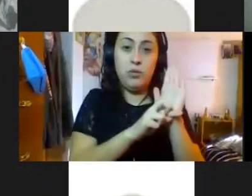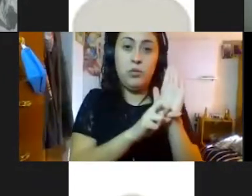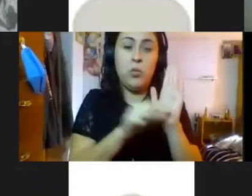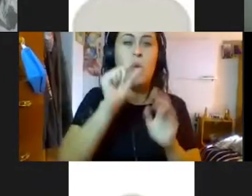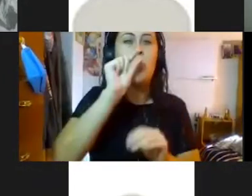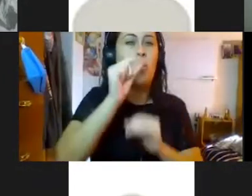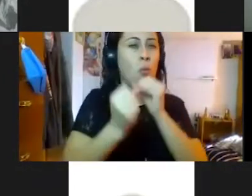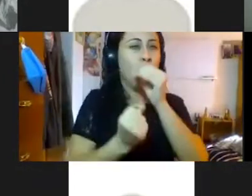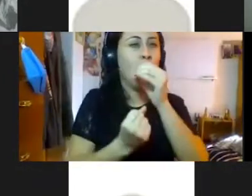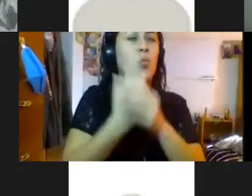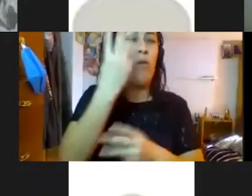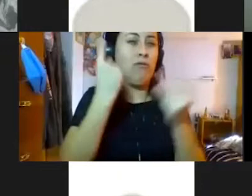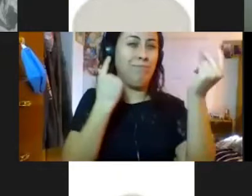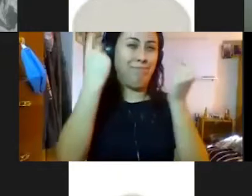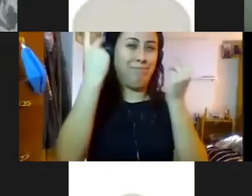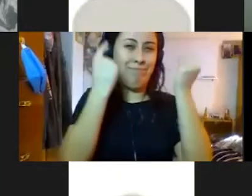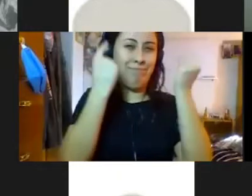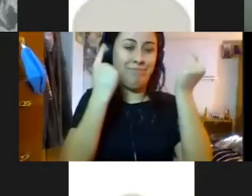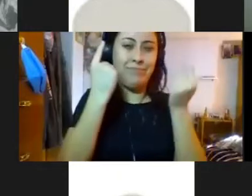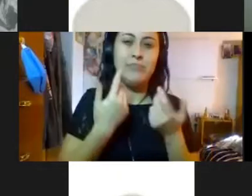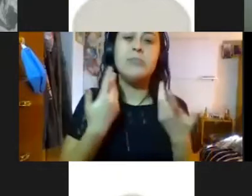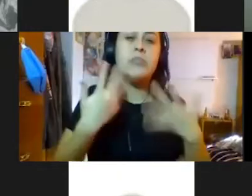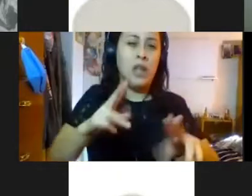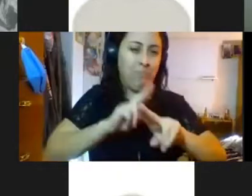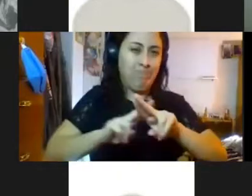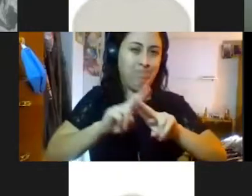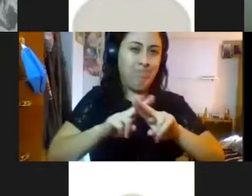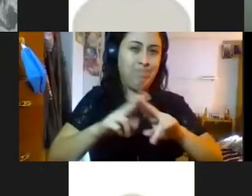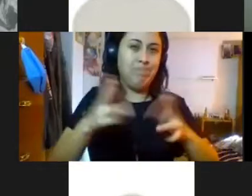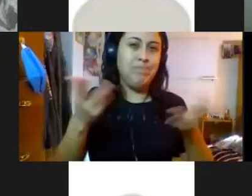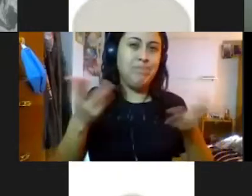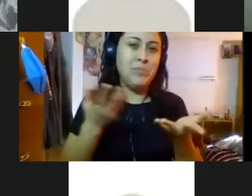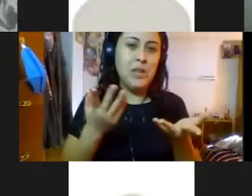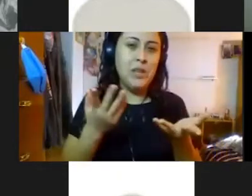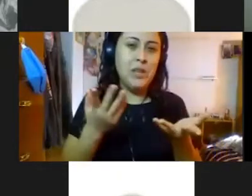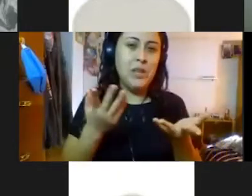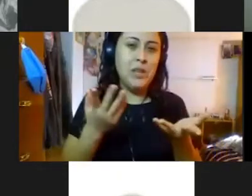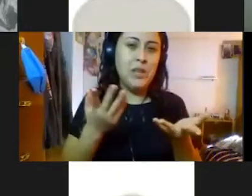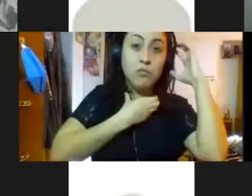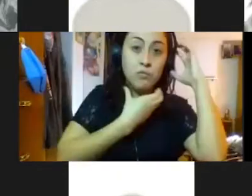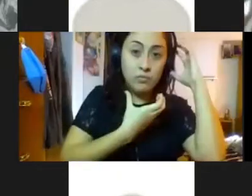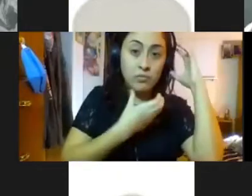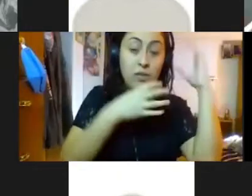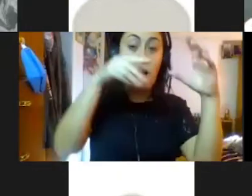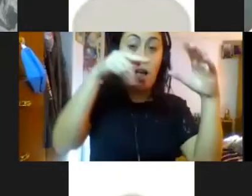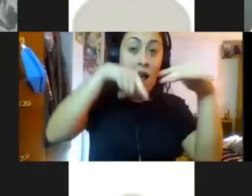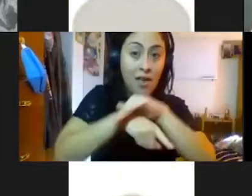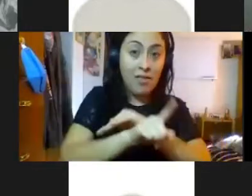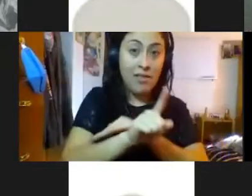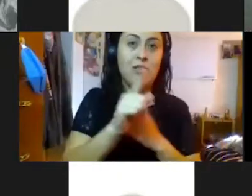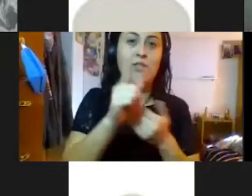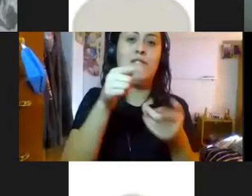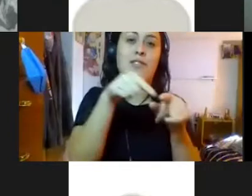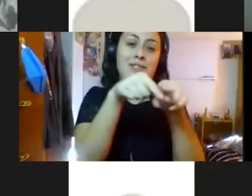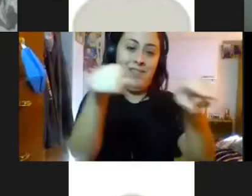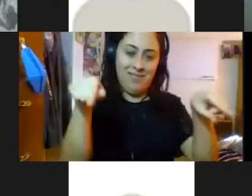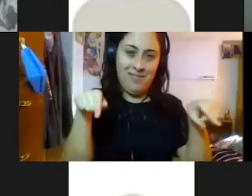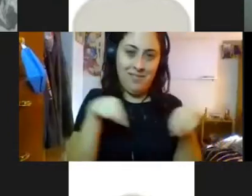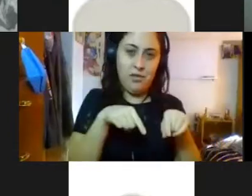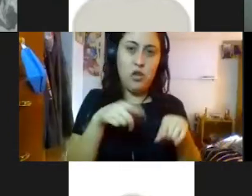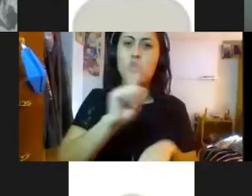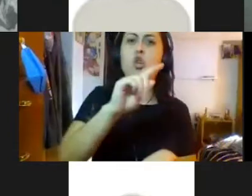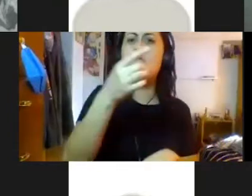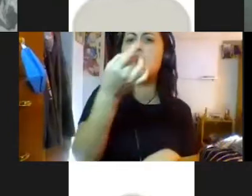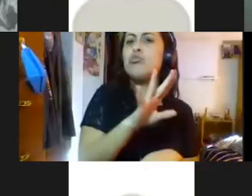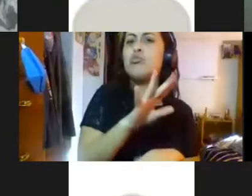innovadores han realizado experiencias con fonoaudiólogos y fonoaudiólogas al interior del aula, no solamente